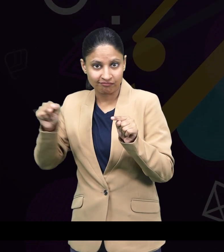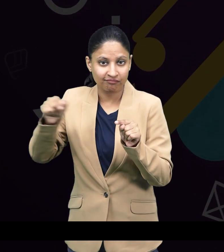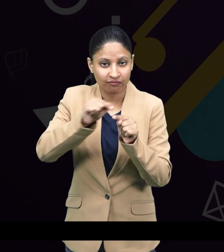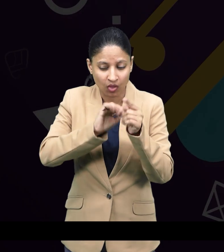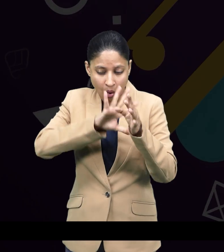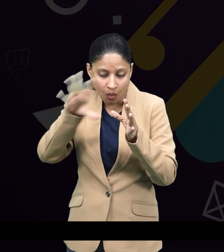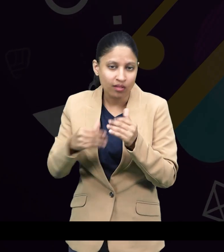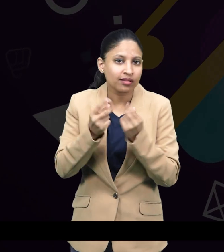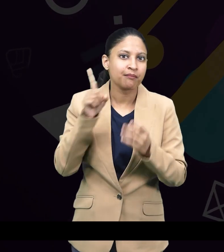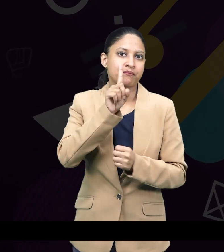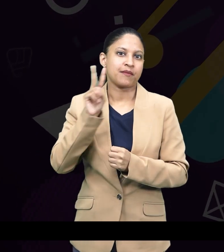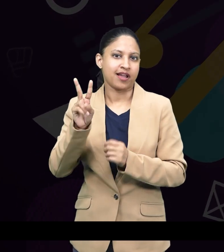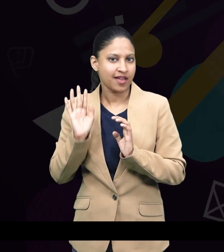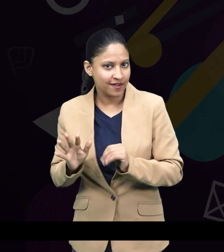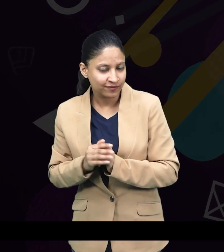12 भुजाएं,